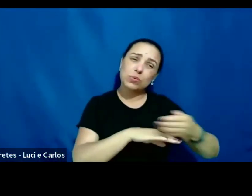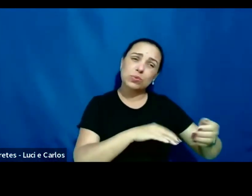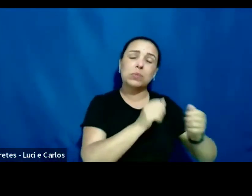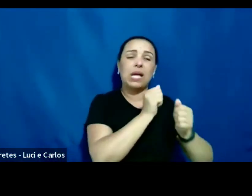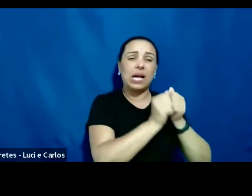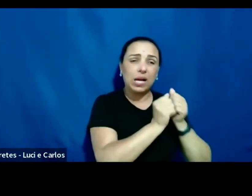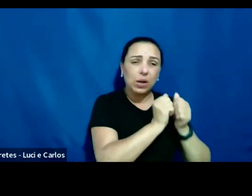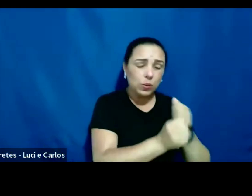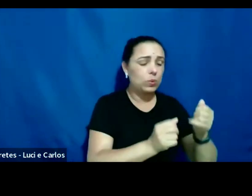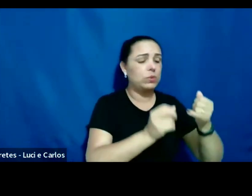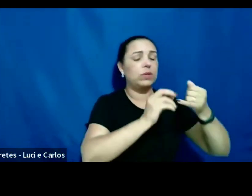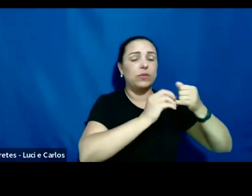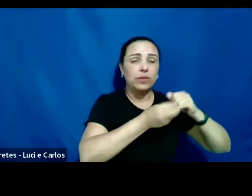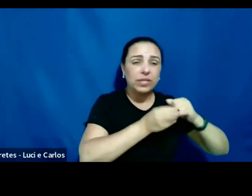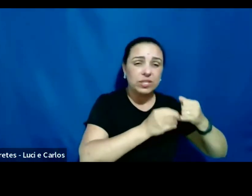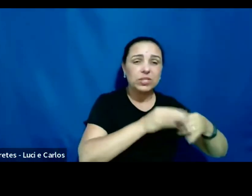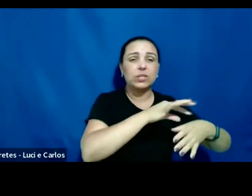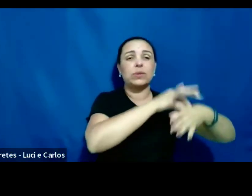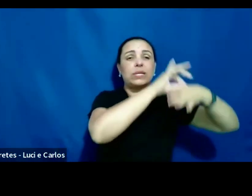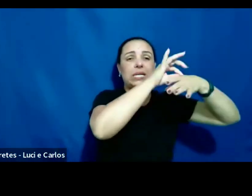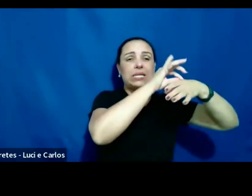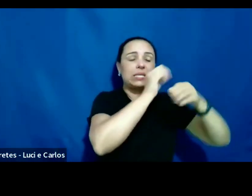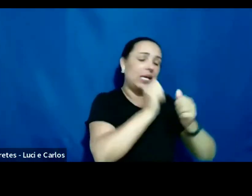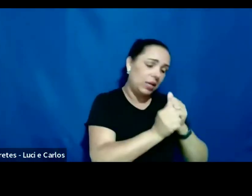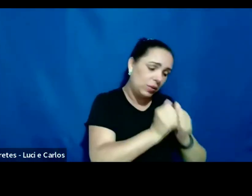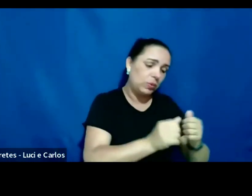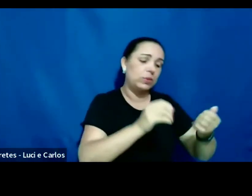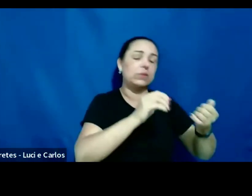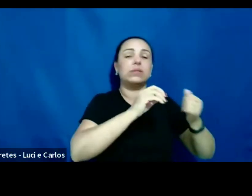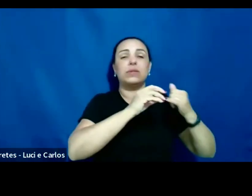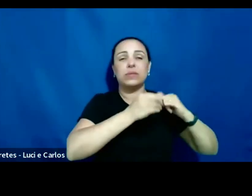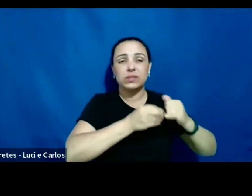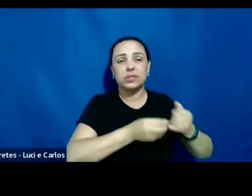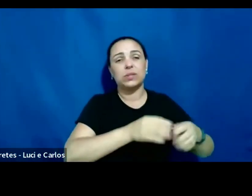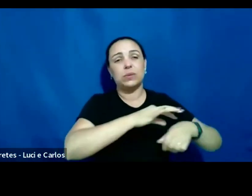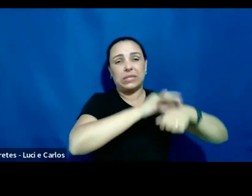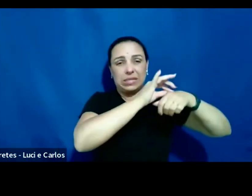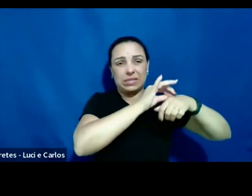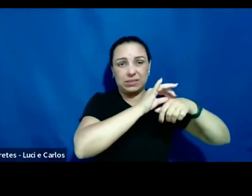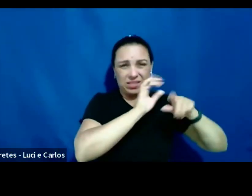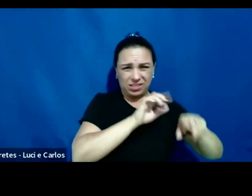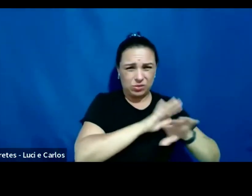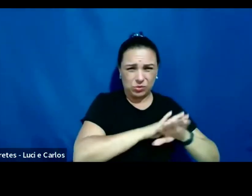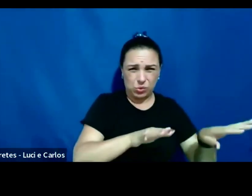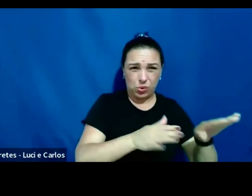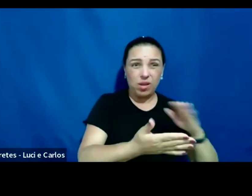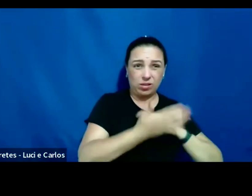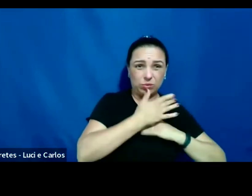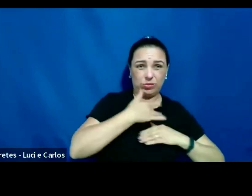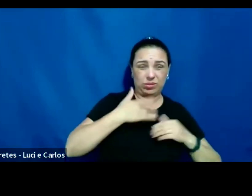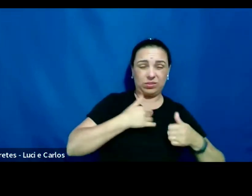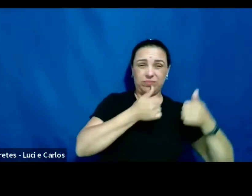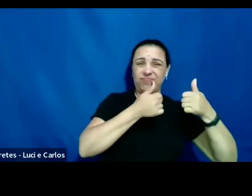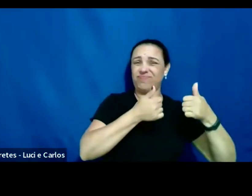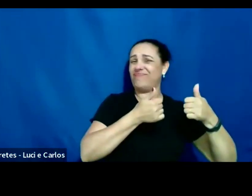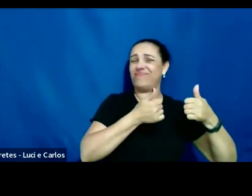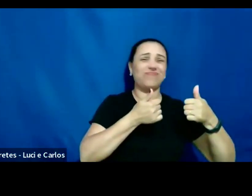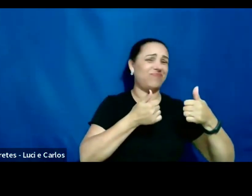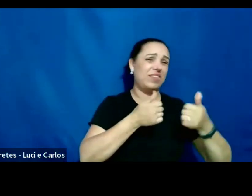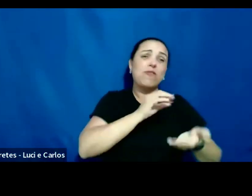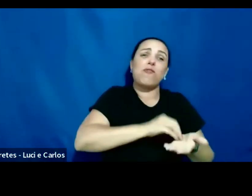isso. A sua dieta, quanto mais for variada a sua alimentação, melhor ela vai ser. É assim que